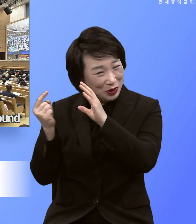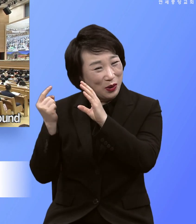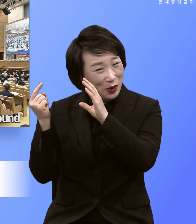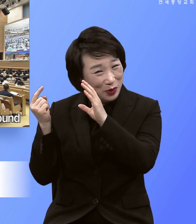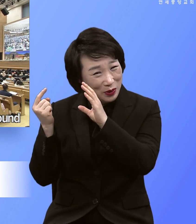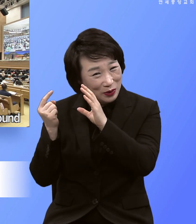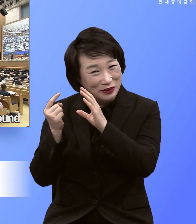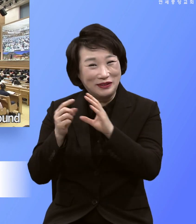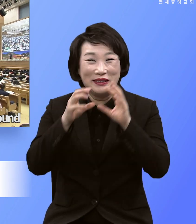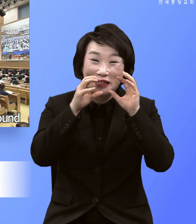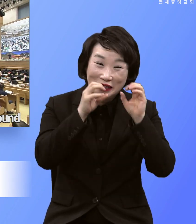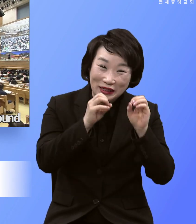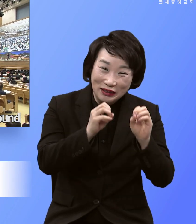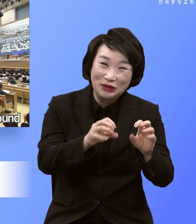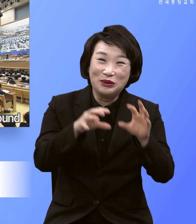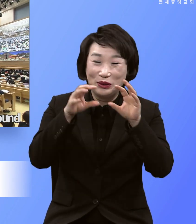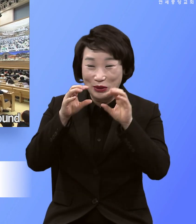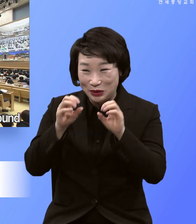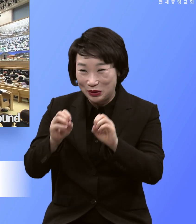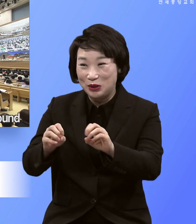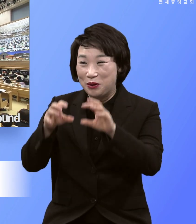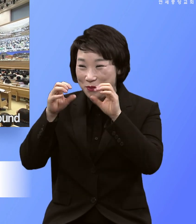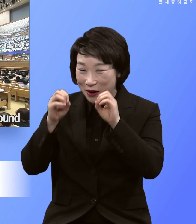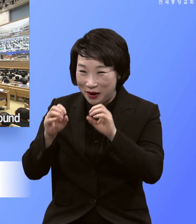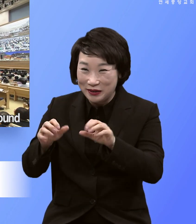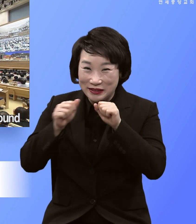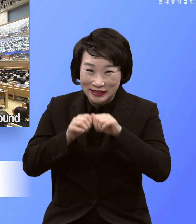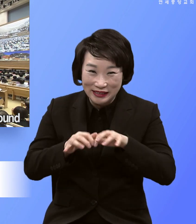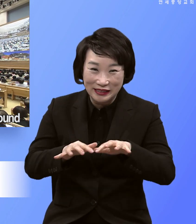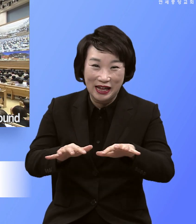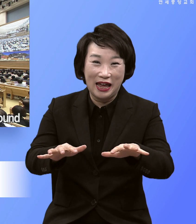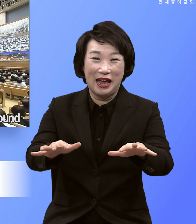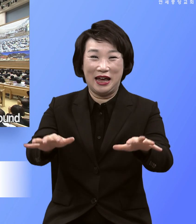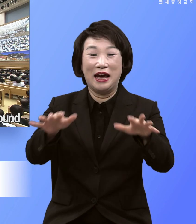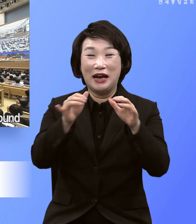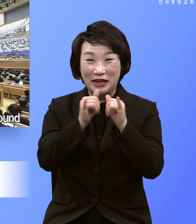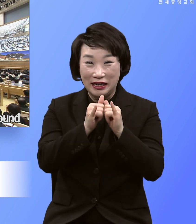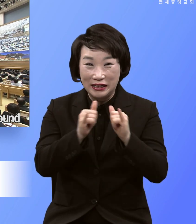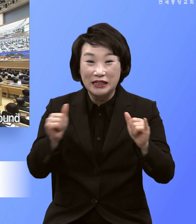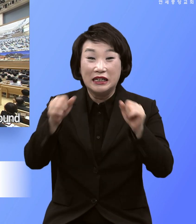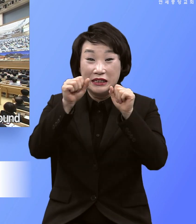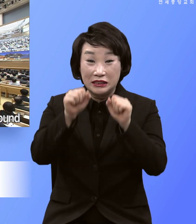복스러운 소리 소리 퍼치세